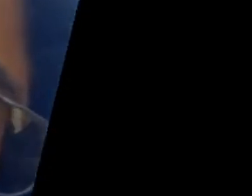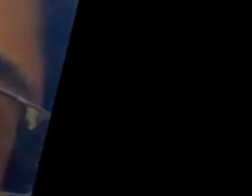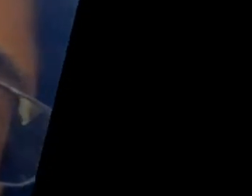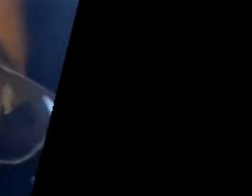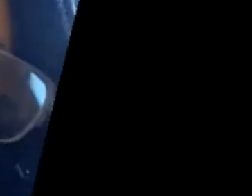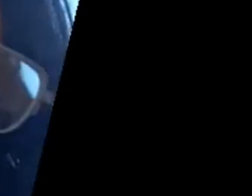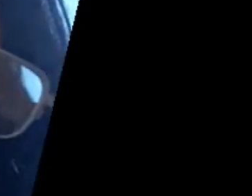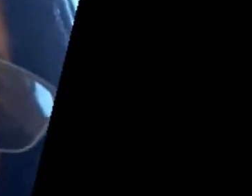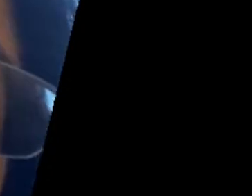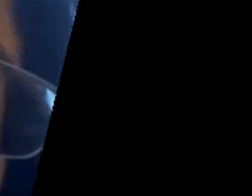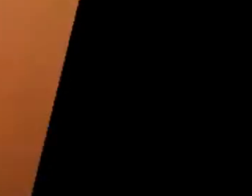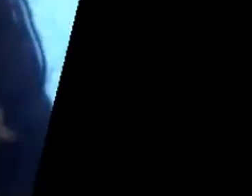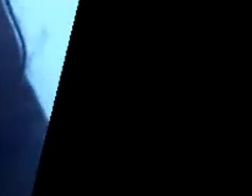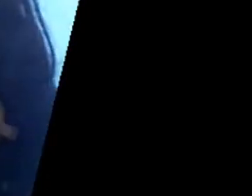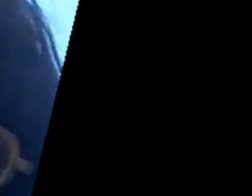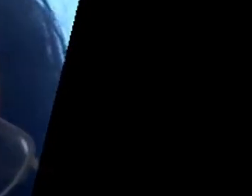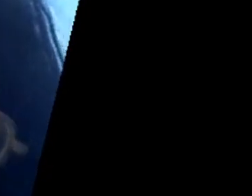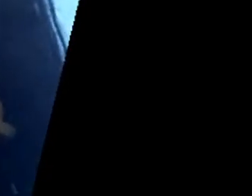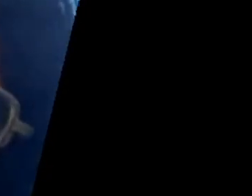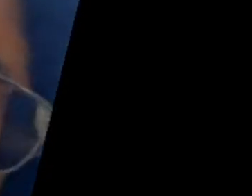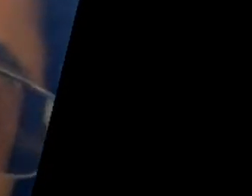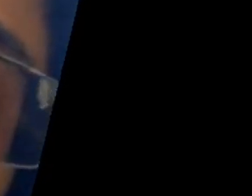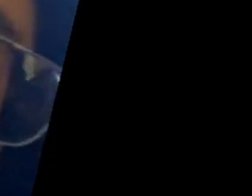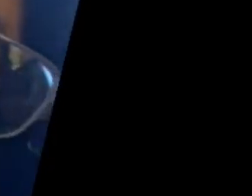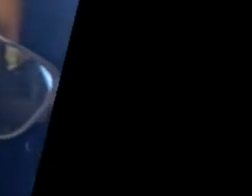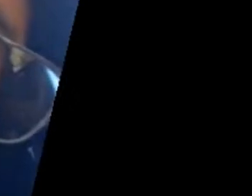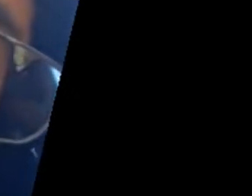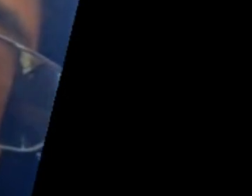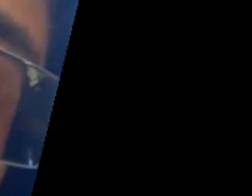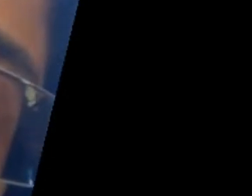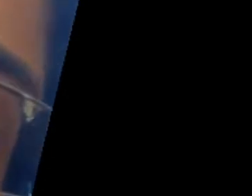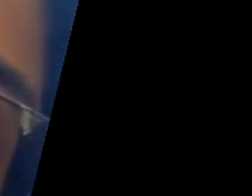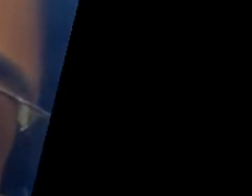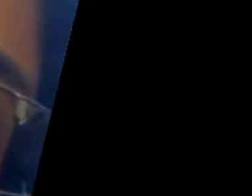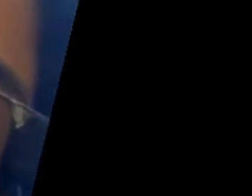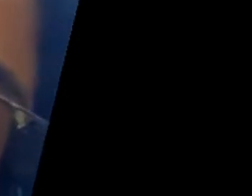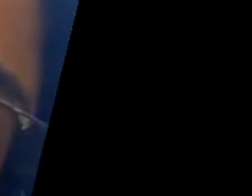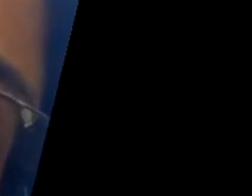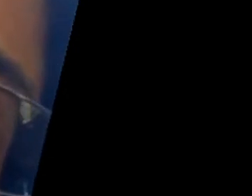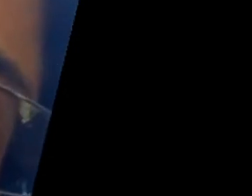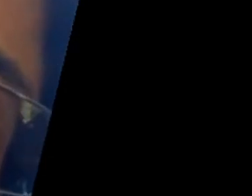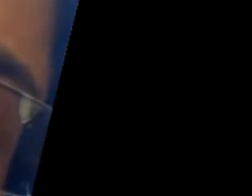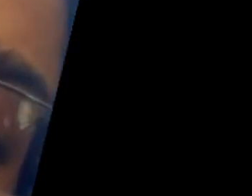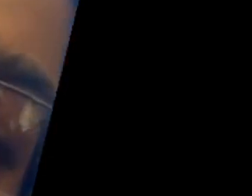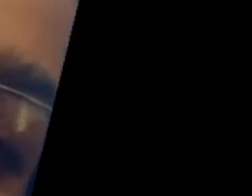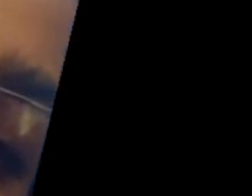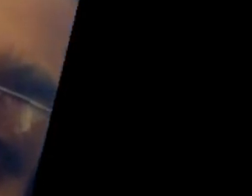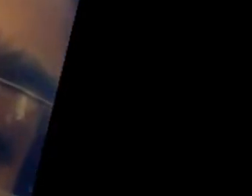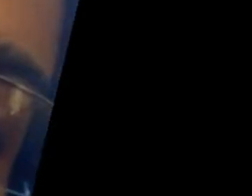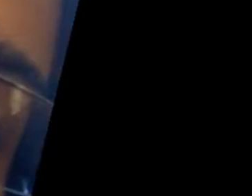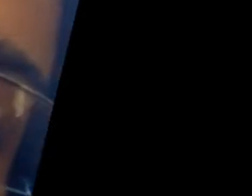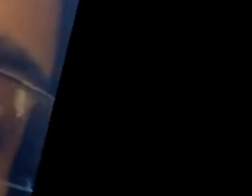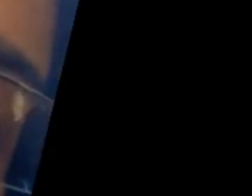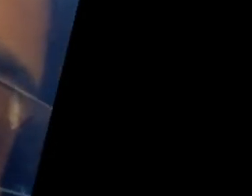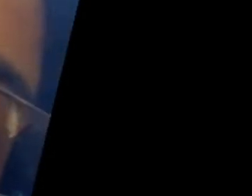se conheceu pela internet, como eu já havia dito. E a gente